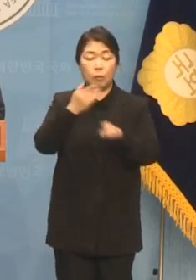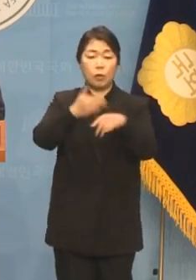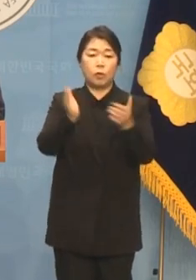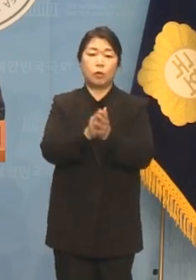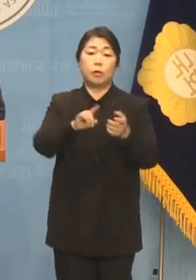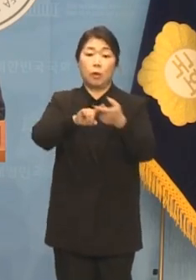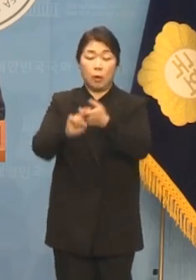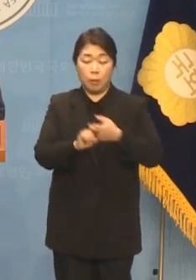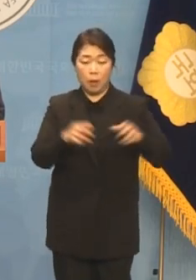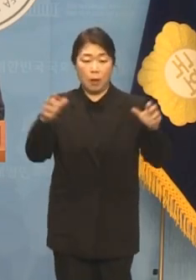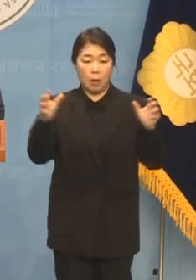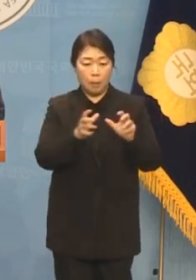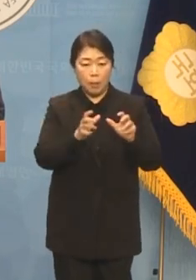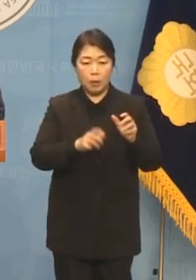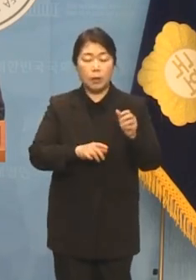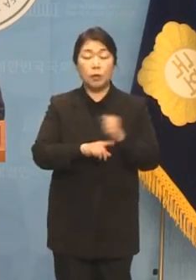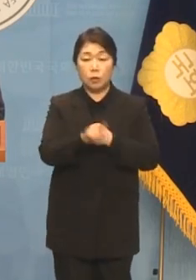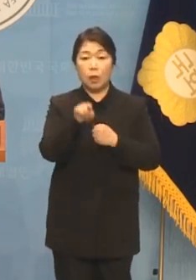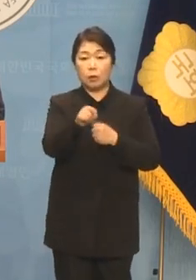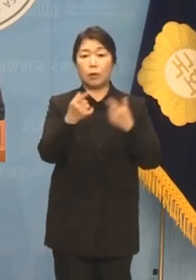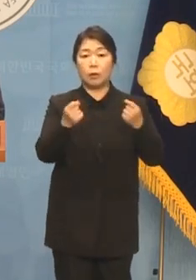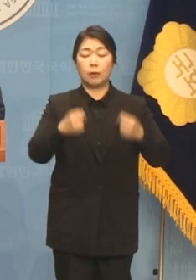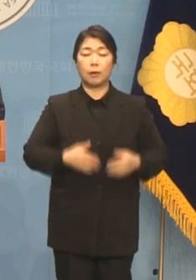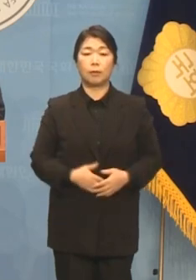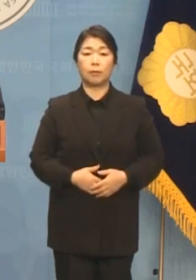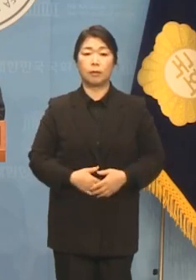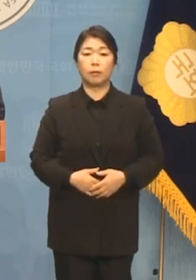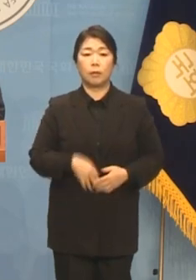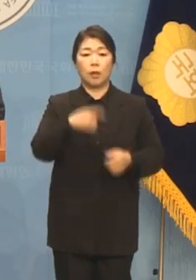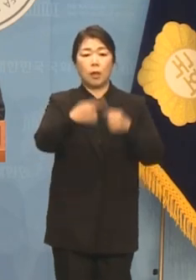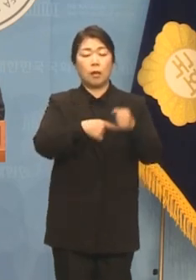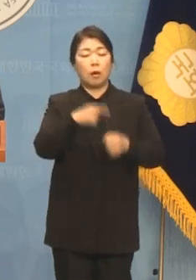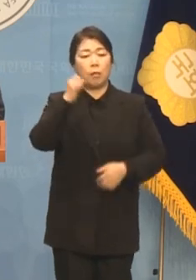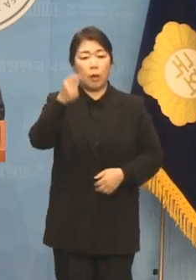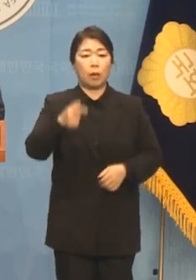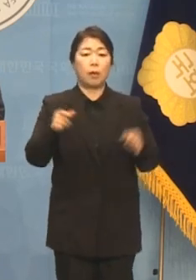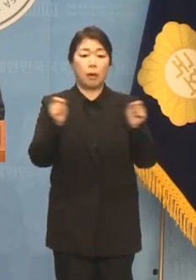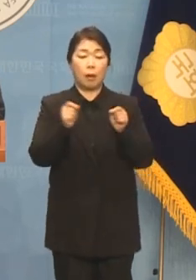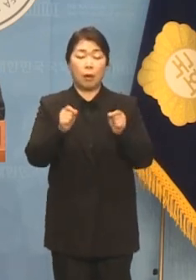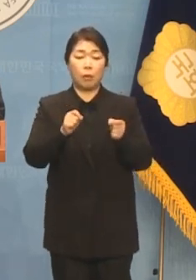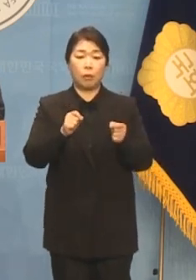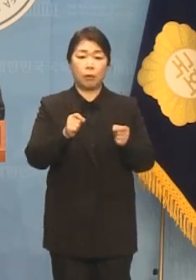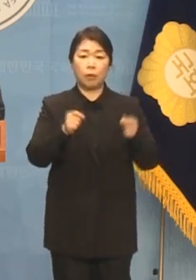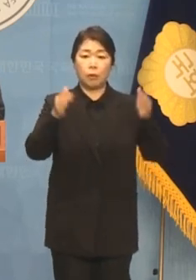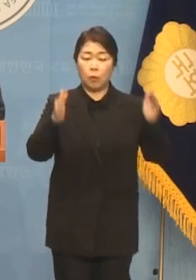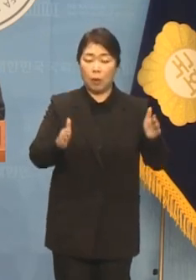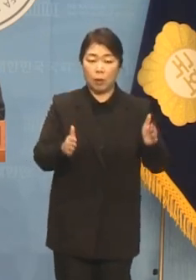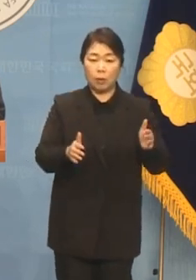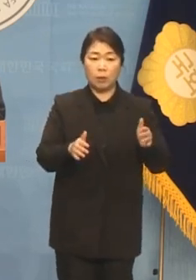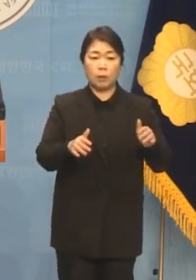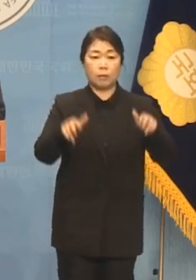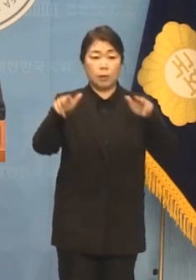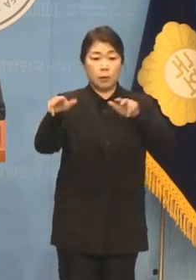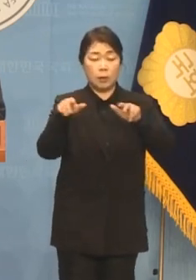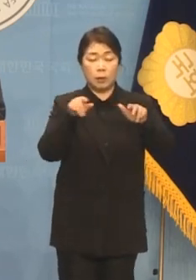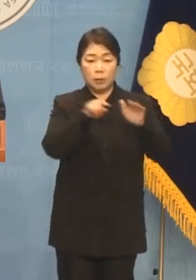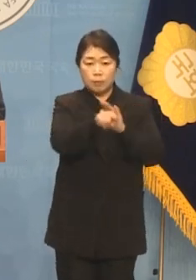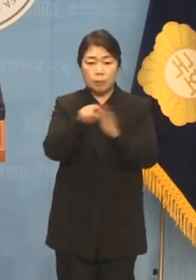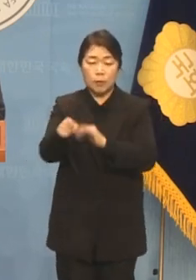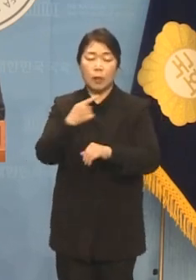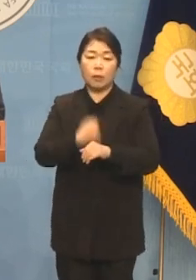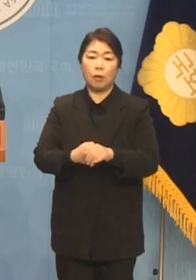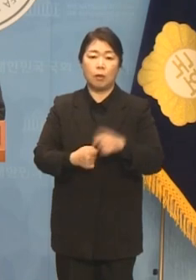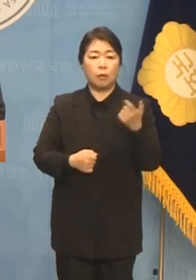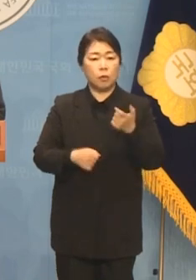결단한 이유입니다 길게는 1년 반에 가까운 기간 동안 지역을 샅샅이 누비던